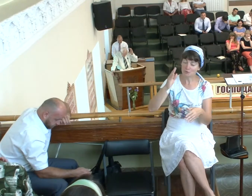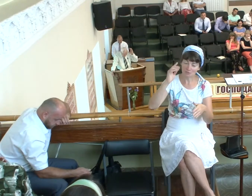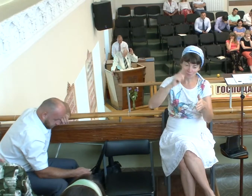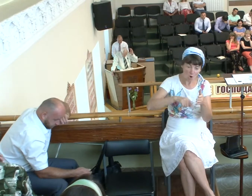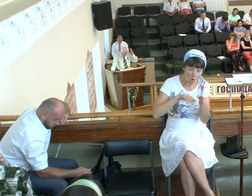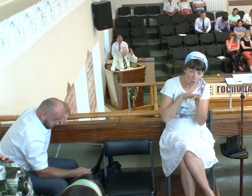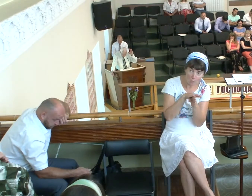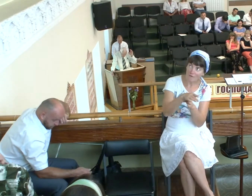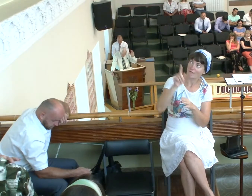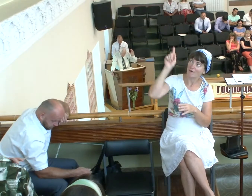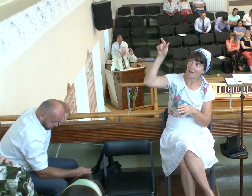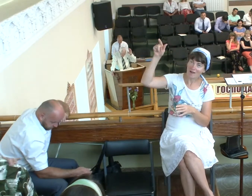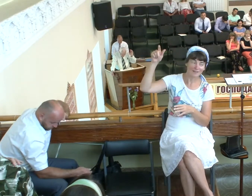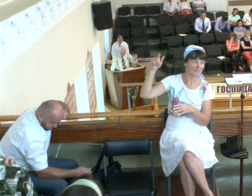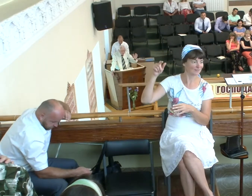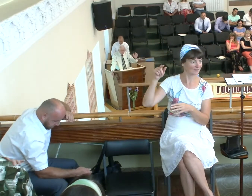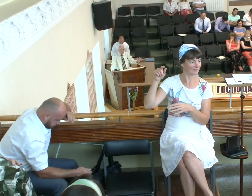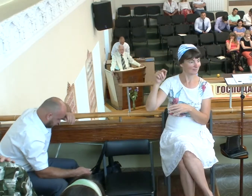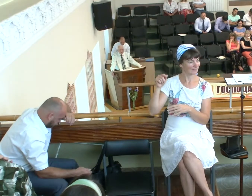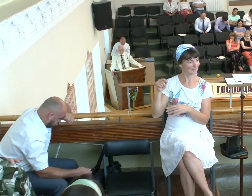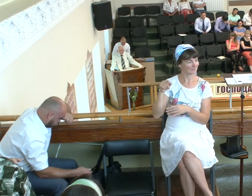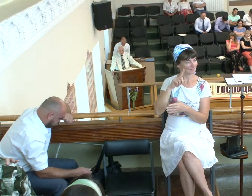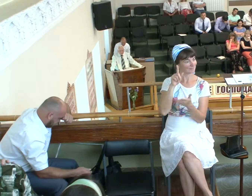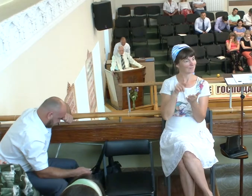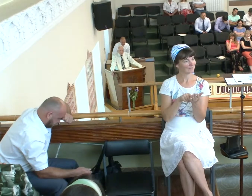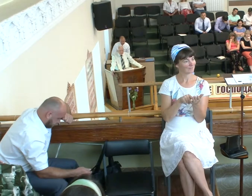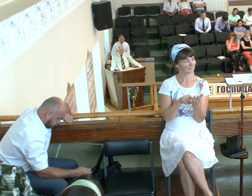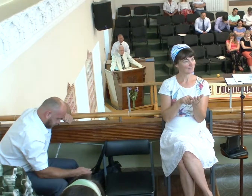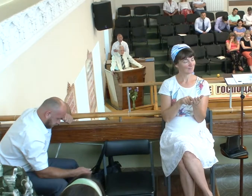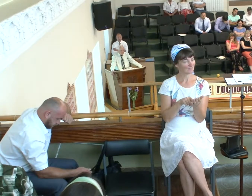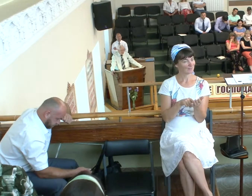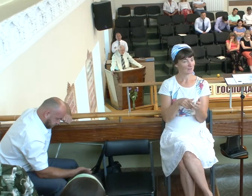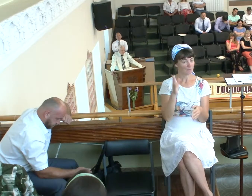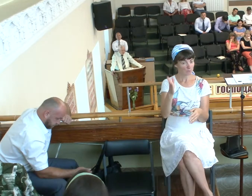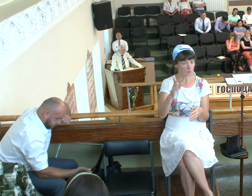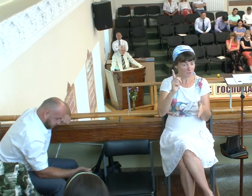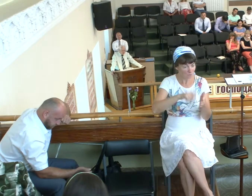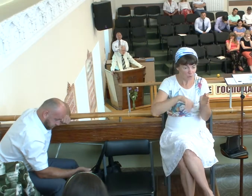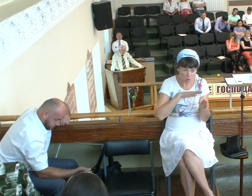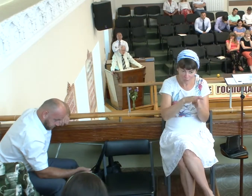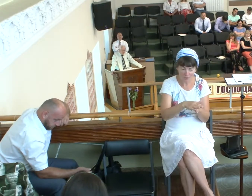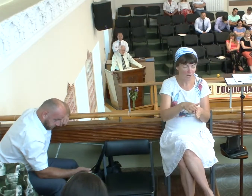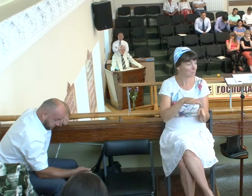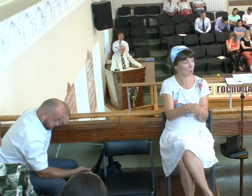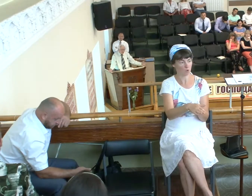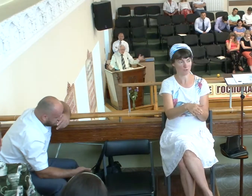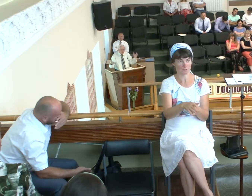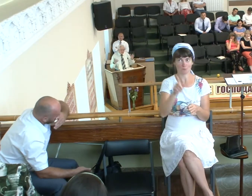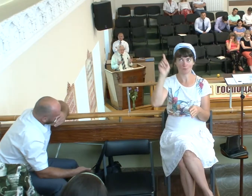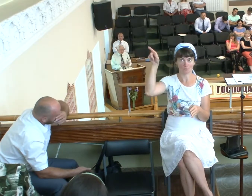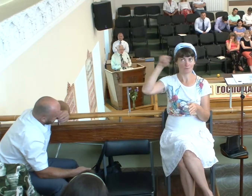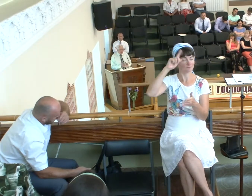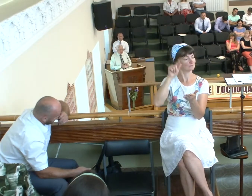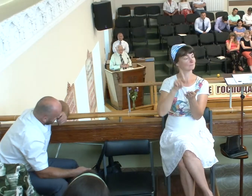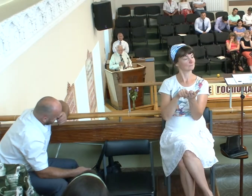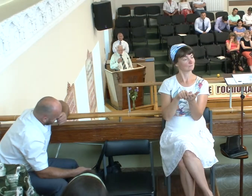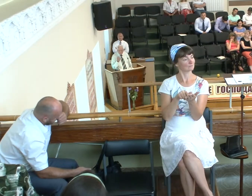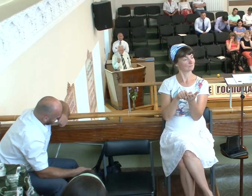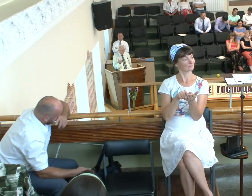мы оставаться теми, кто по-прежнему доверяет Богу. Он испытывает нашу веру. И Петр